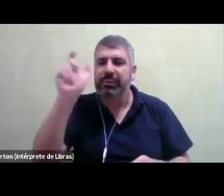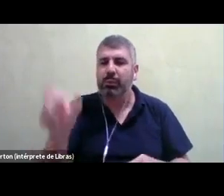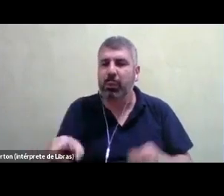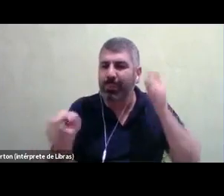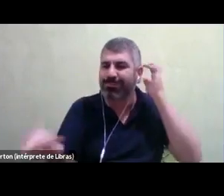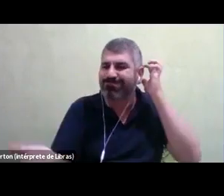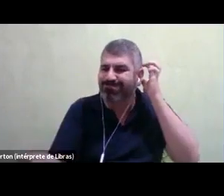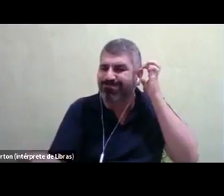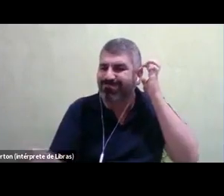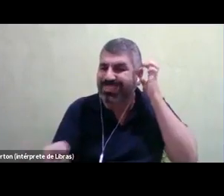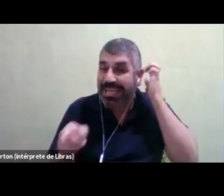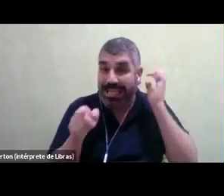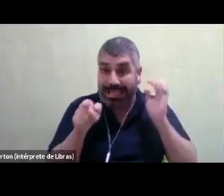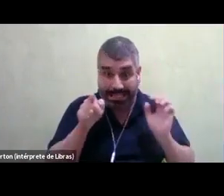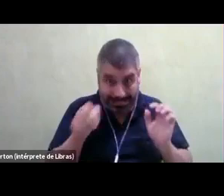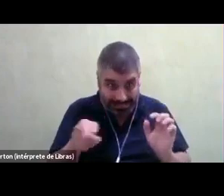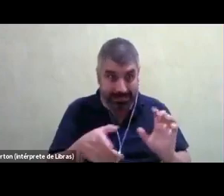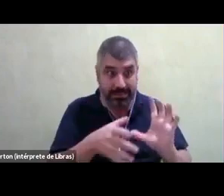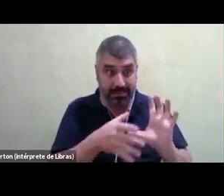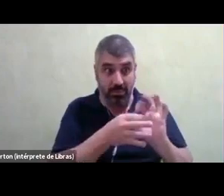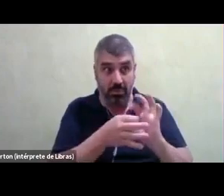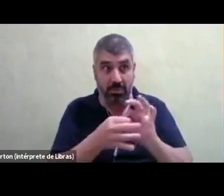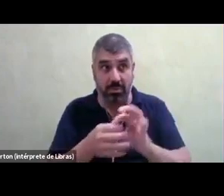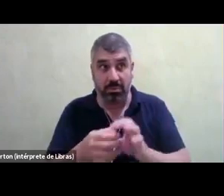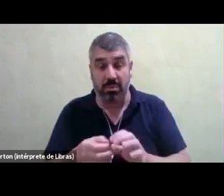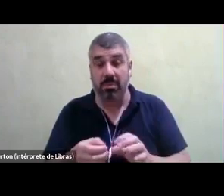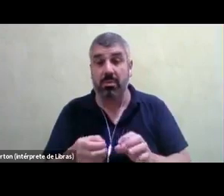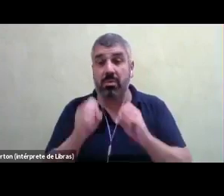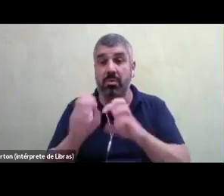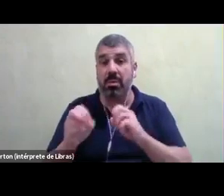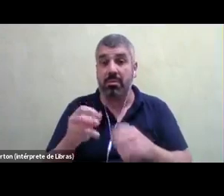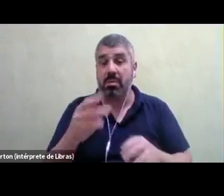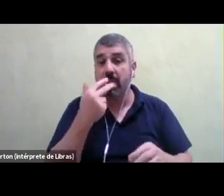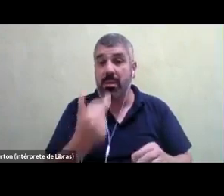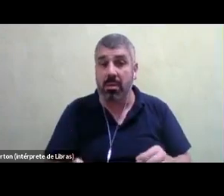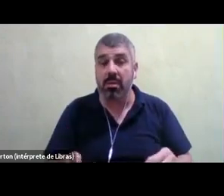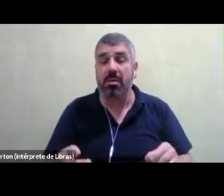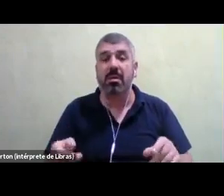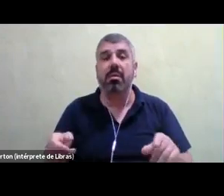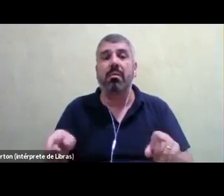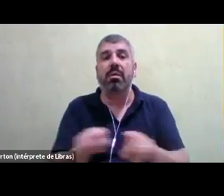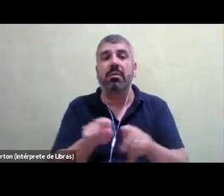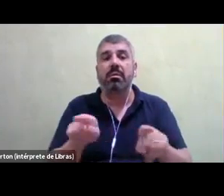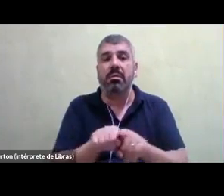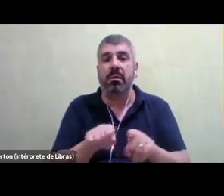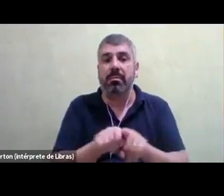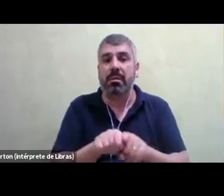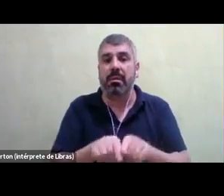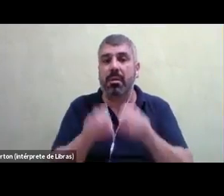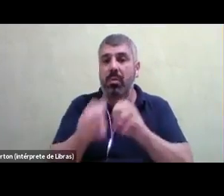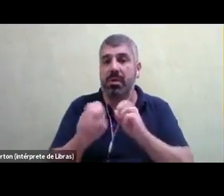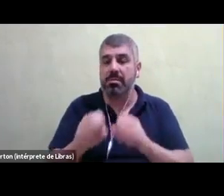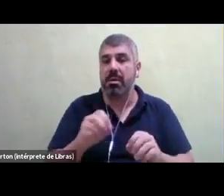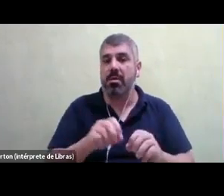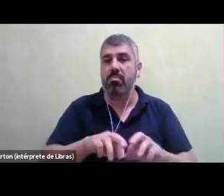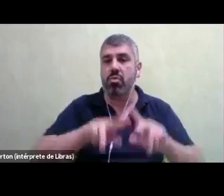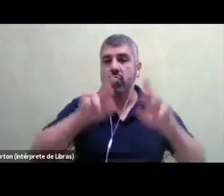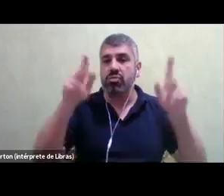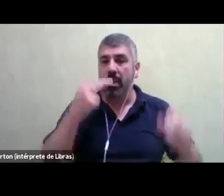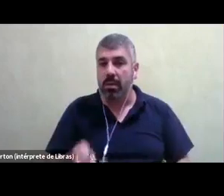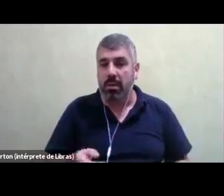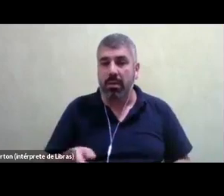contextos de educação bilíngue, de educação multilíngue, contextos de